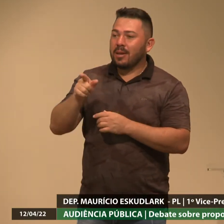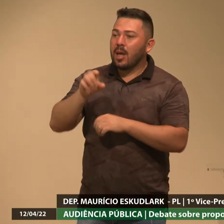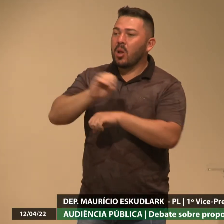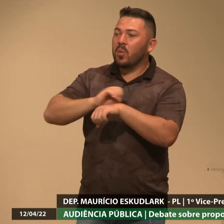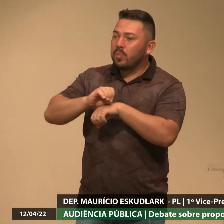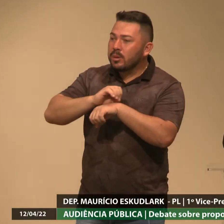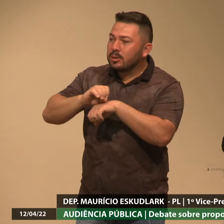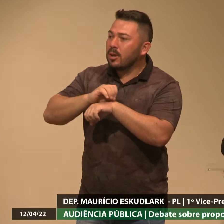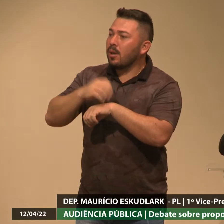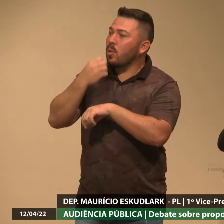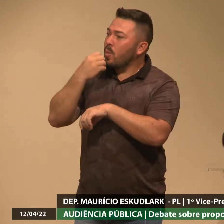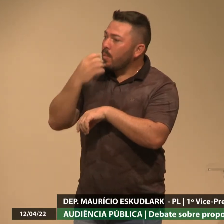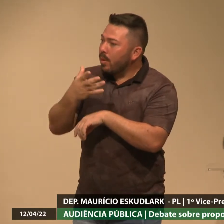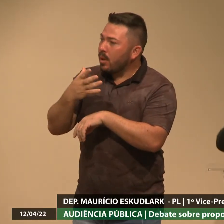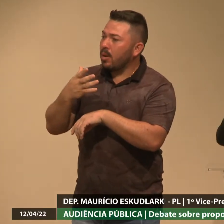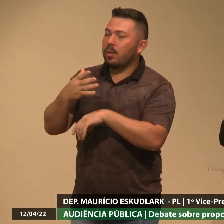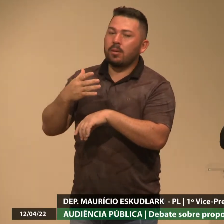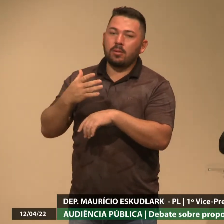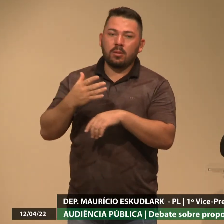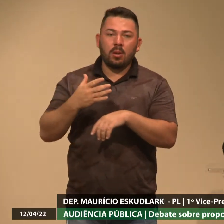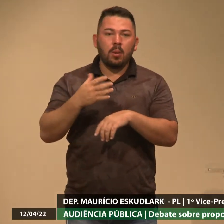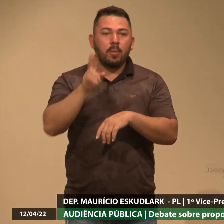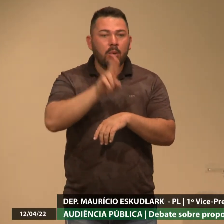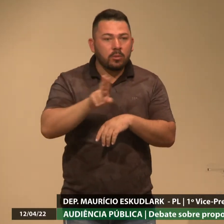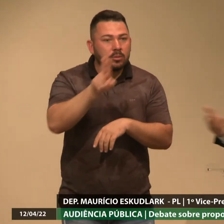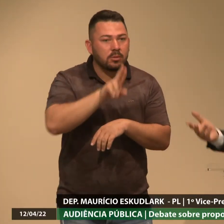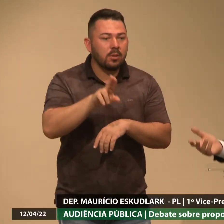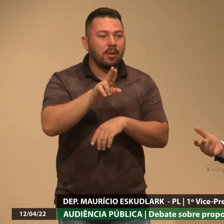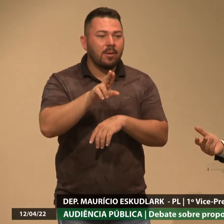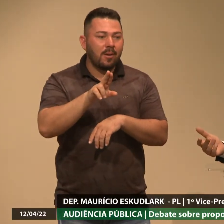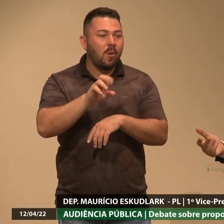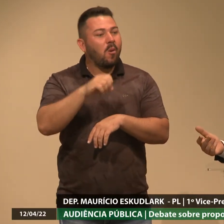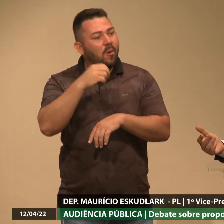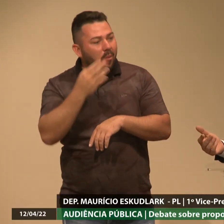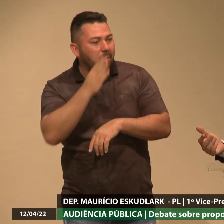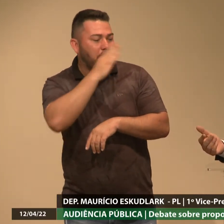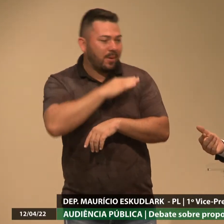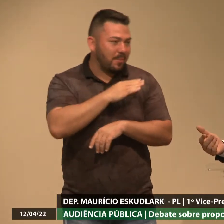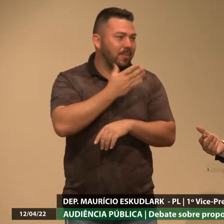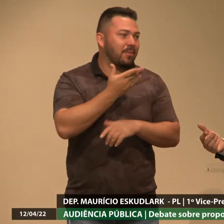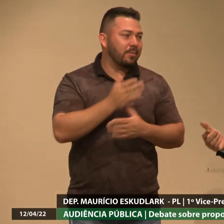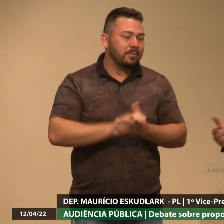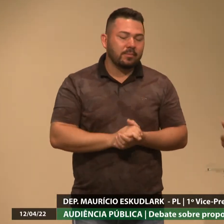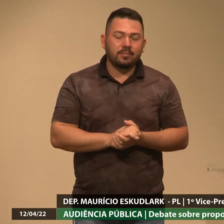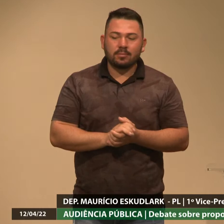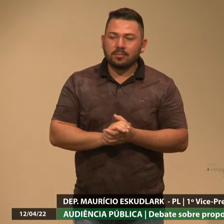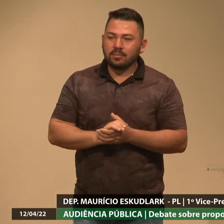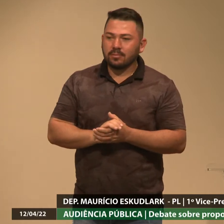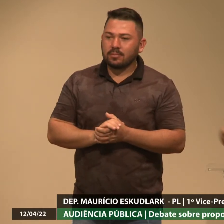um bem para ser utilizado para o bem ou para o mal então